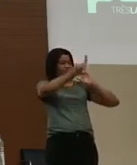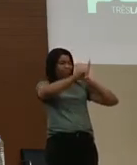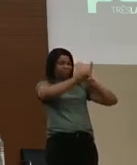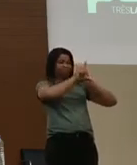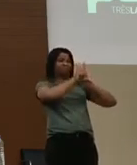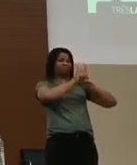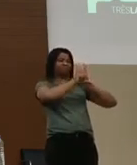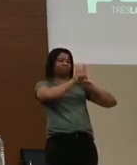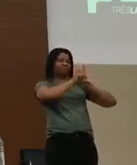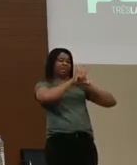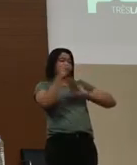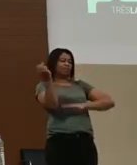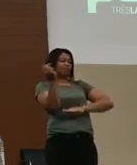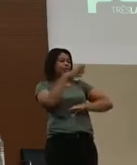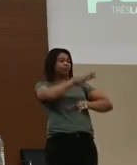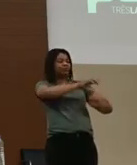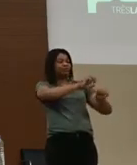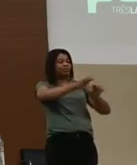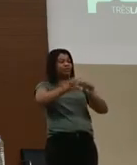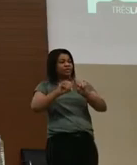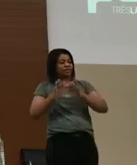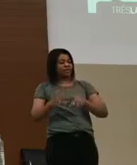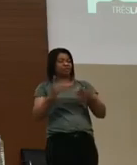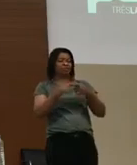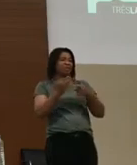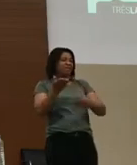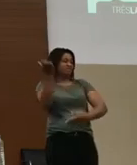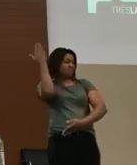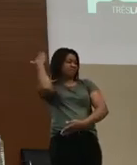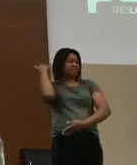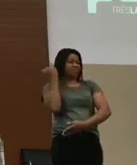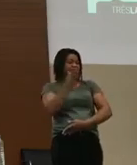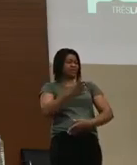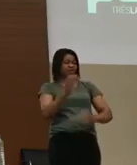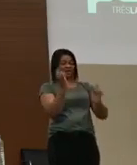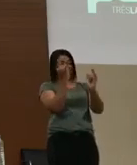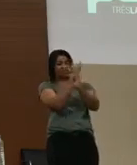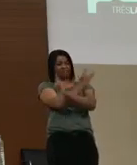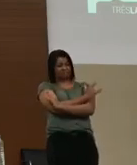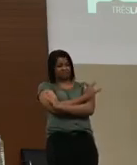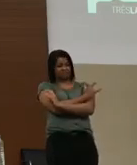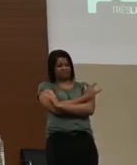dado: amarás ao teu próximo como a ti mesmo.